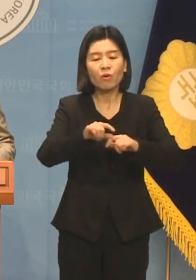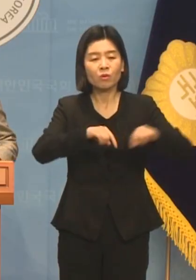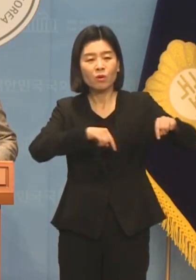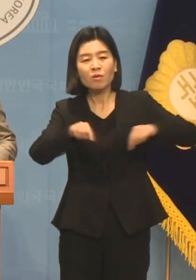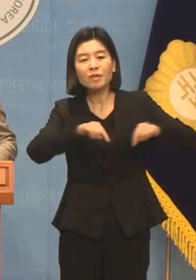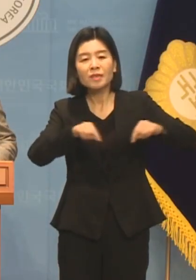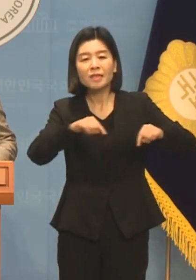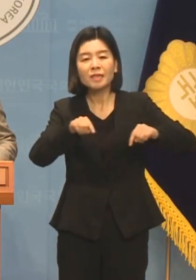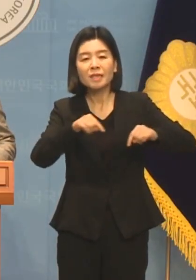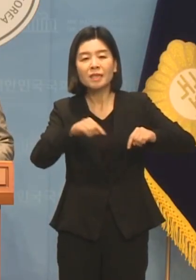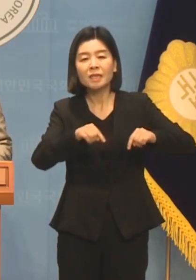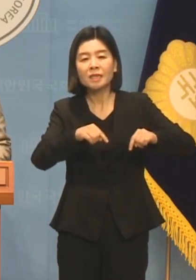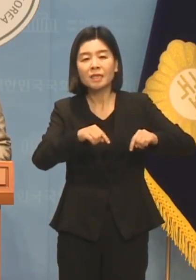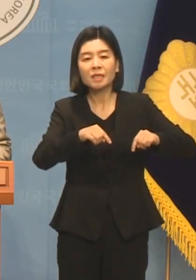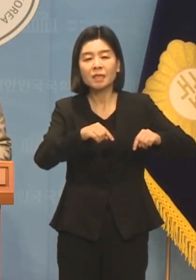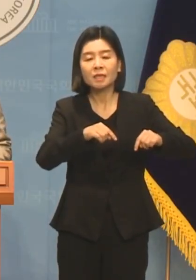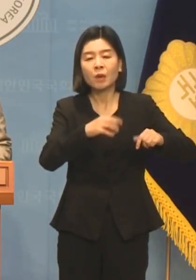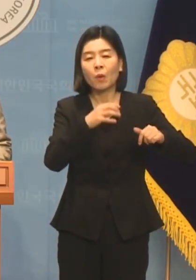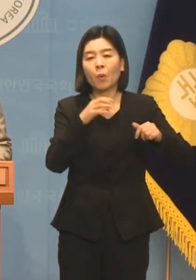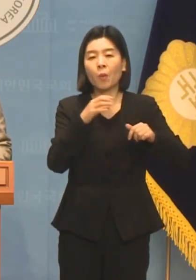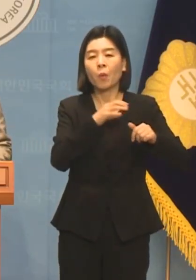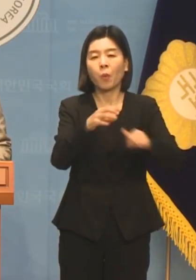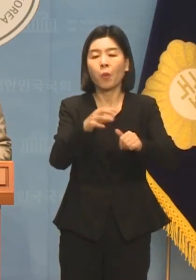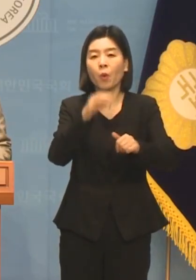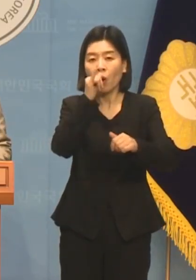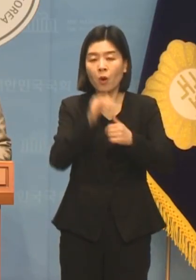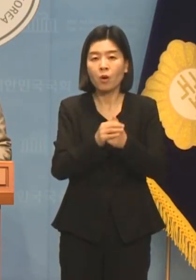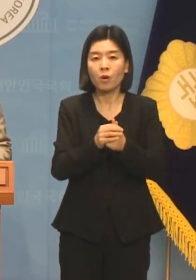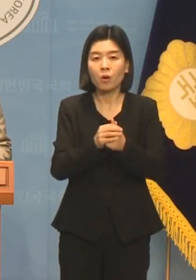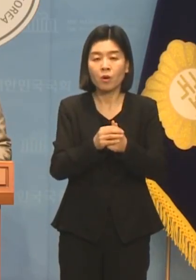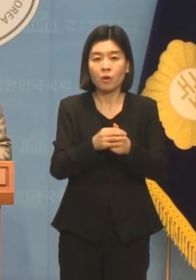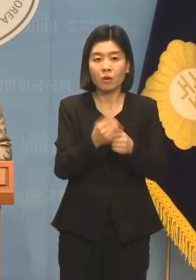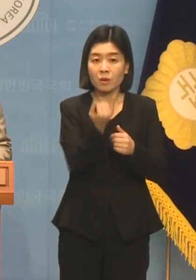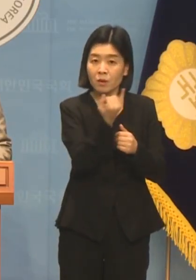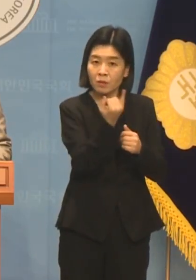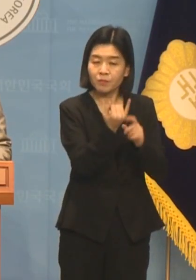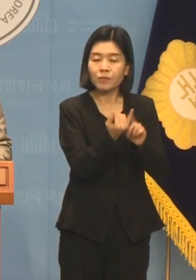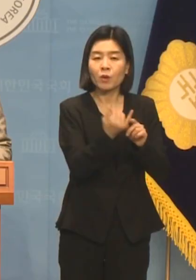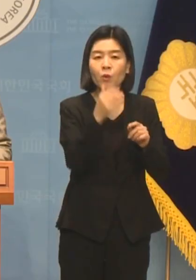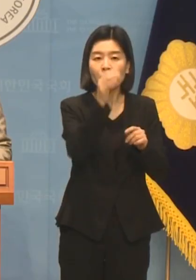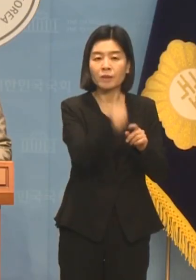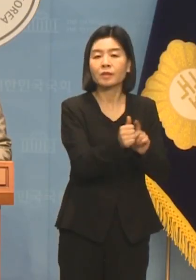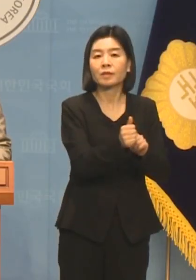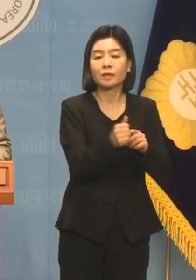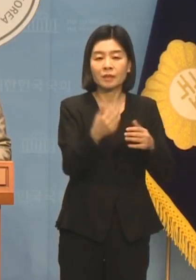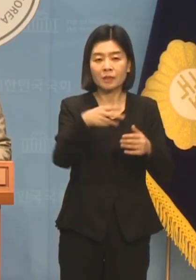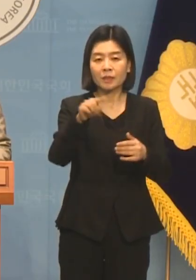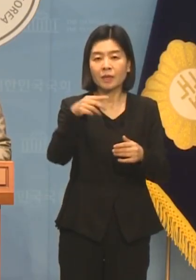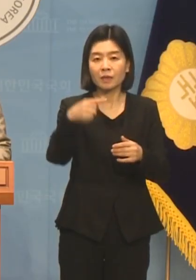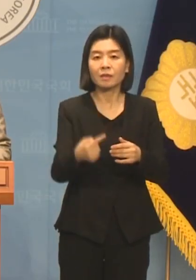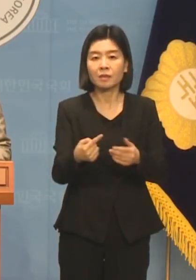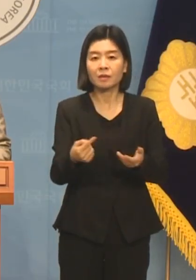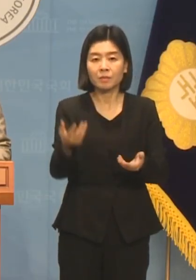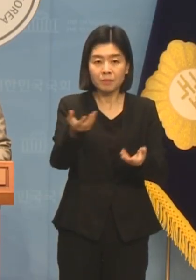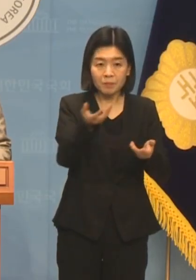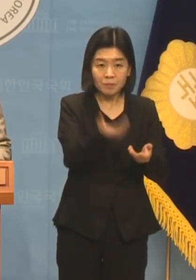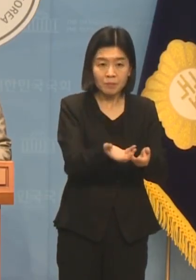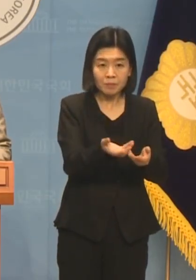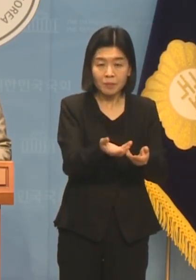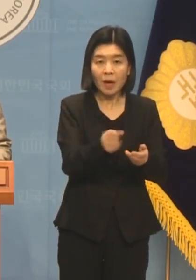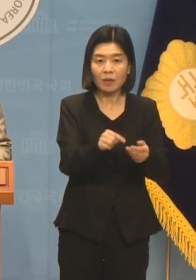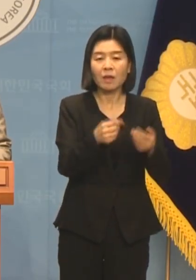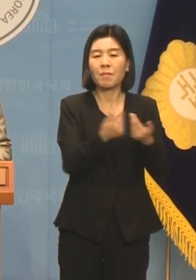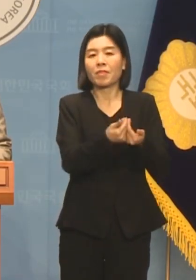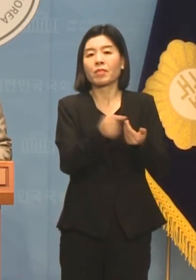집단화되어 있었습니다. 전연홍 정영희 회장은 사드 반대 시위, 국가보안법 위반 혐의로 징역